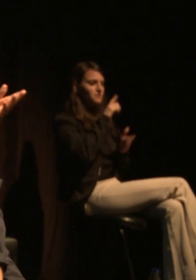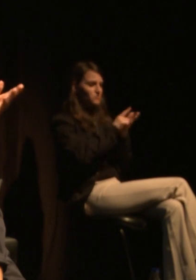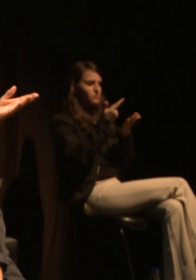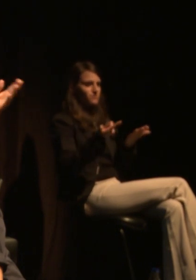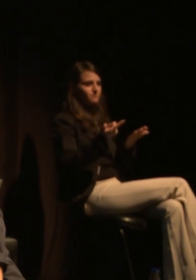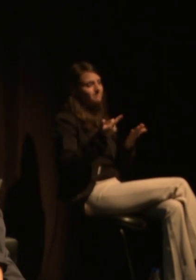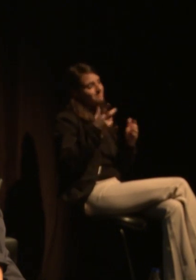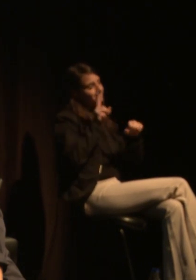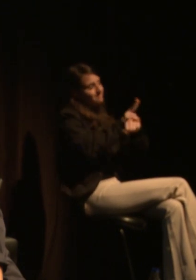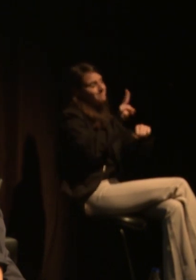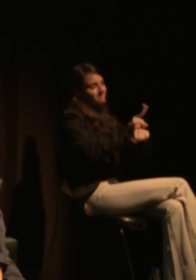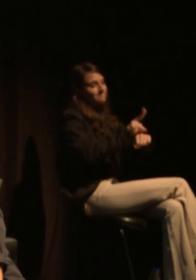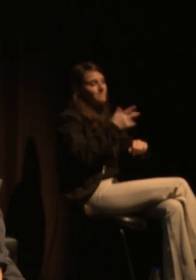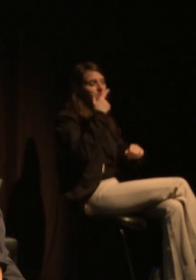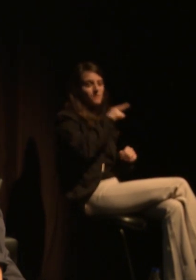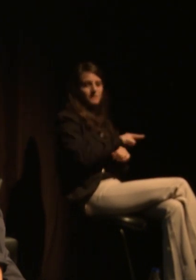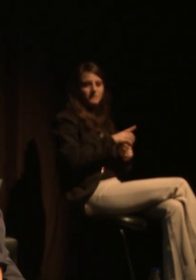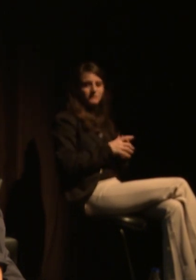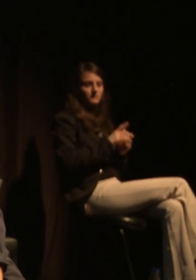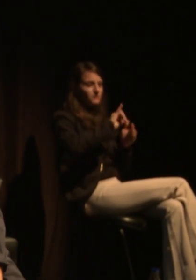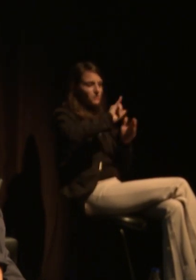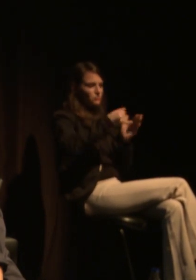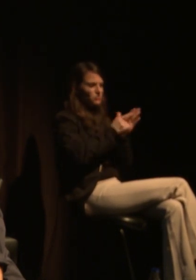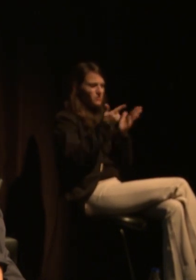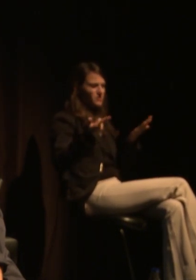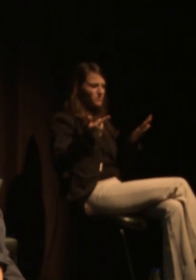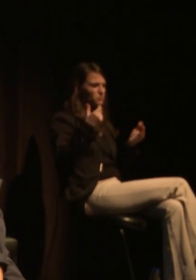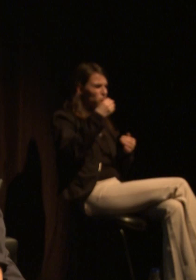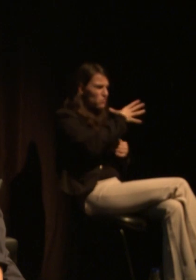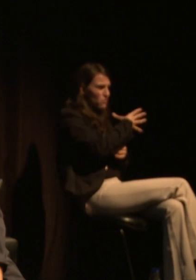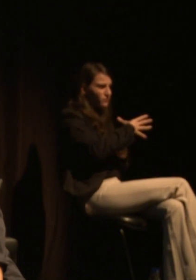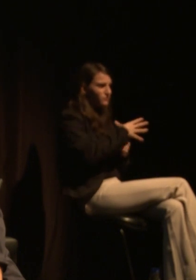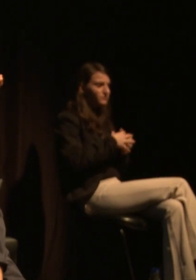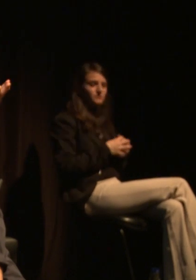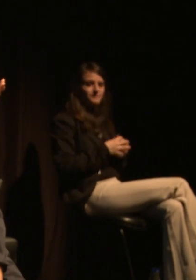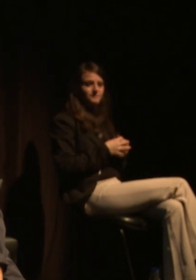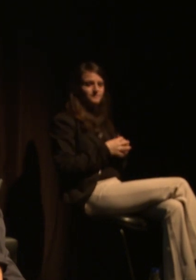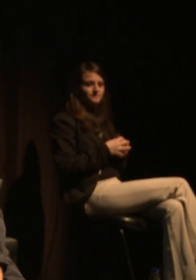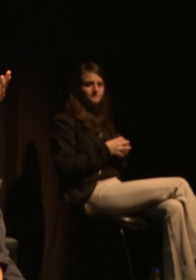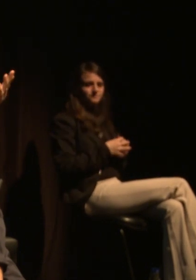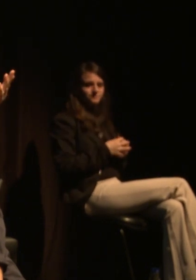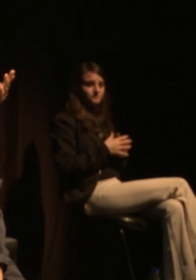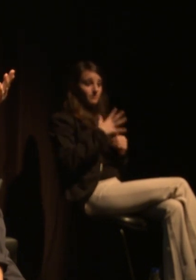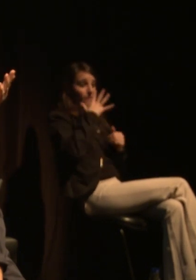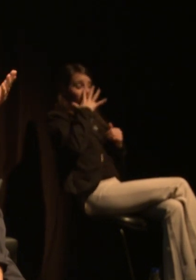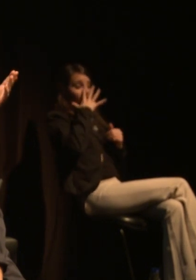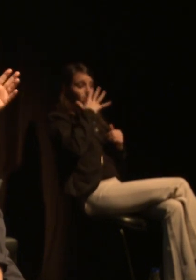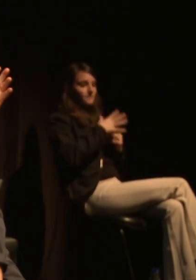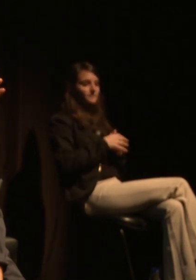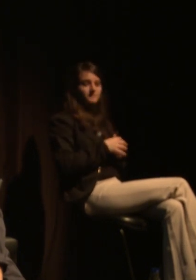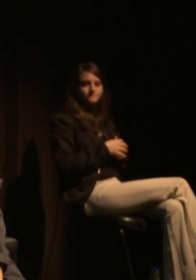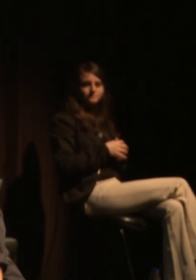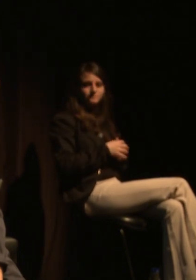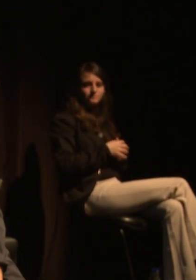o senhor, e ele conseguiu a coisa. Era um jornal modernérrimo, quando surgiu, espantou.